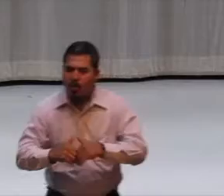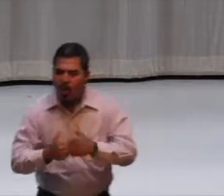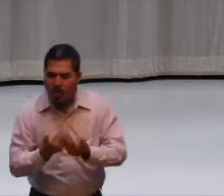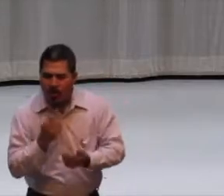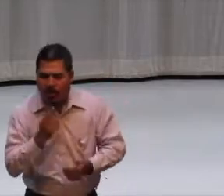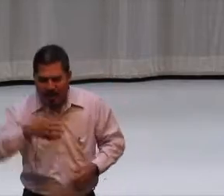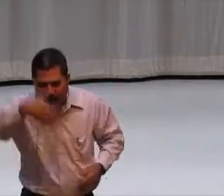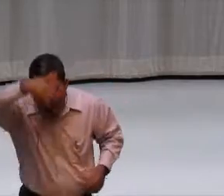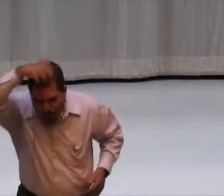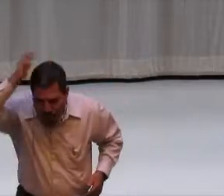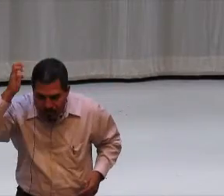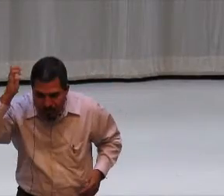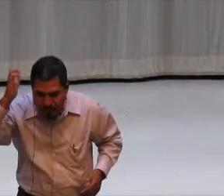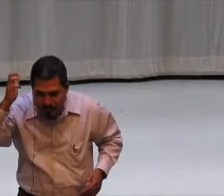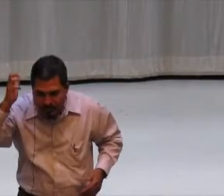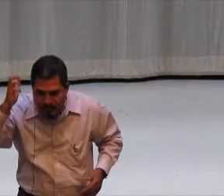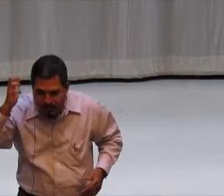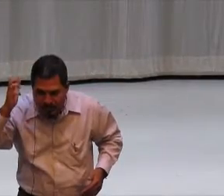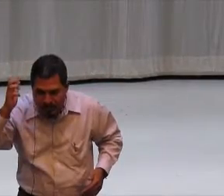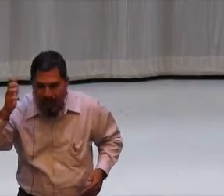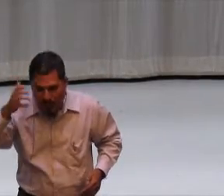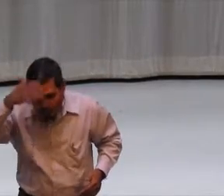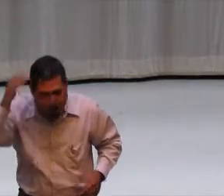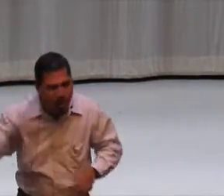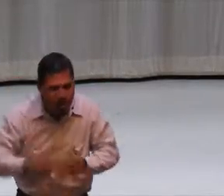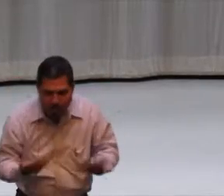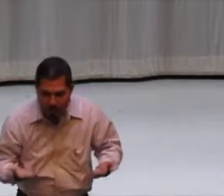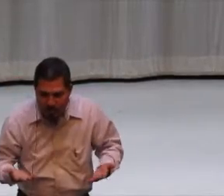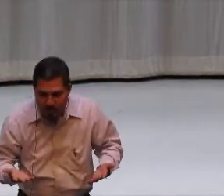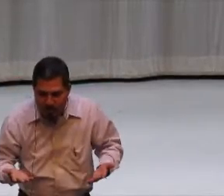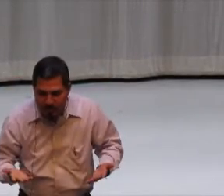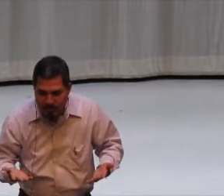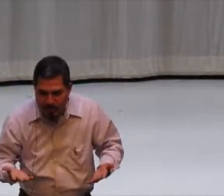¿Cómo es el león? León, ¿cómo?